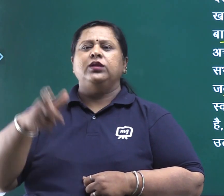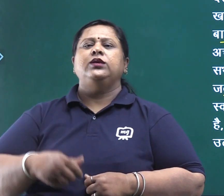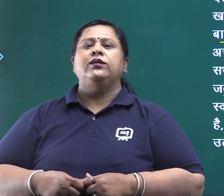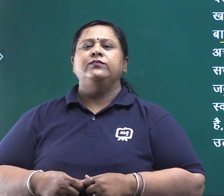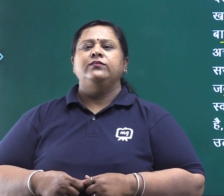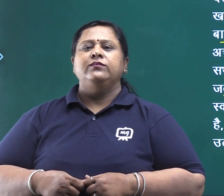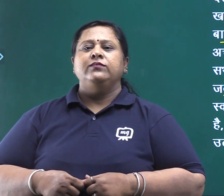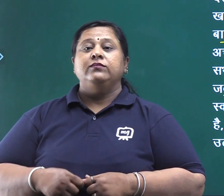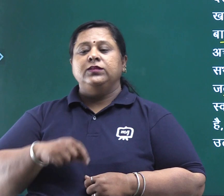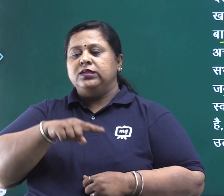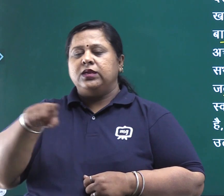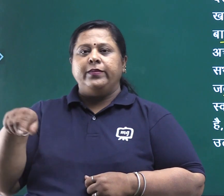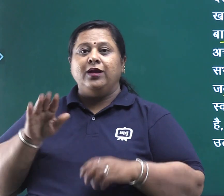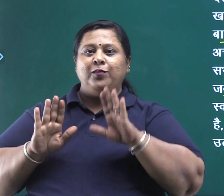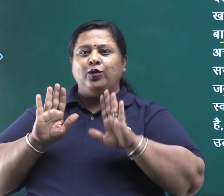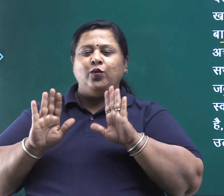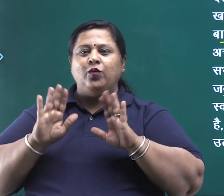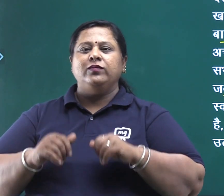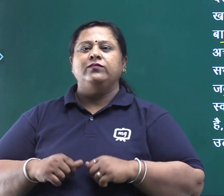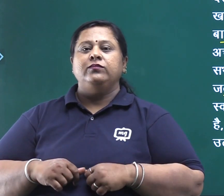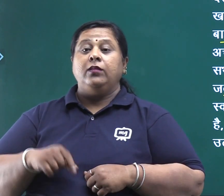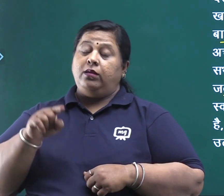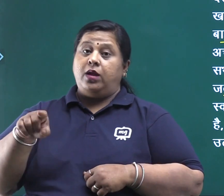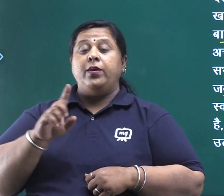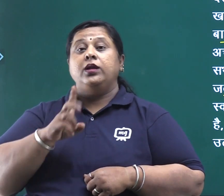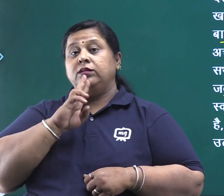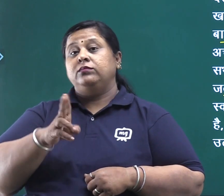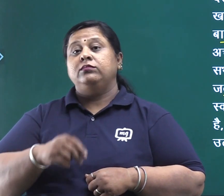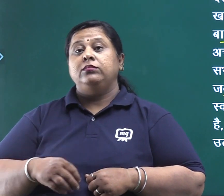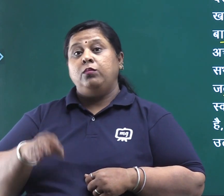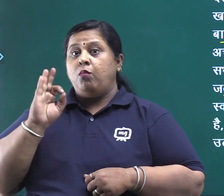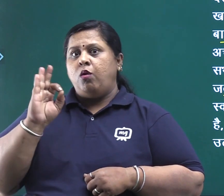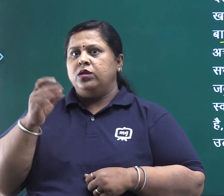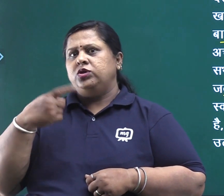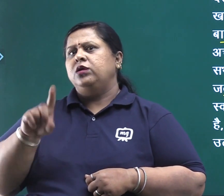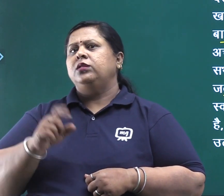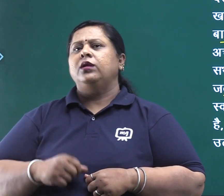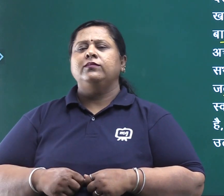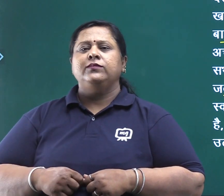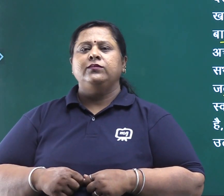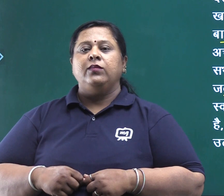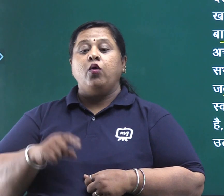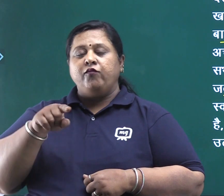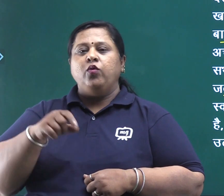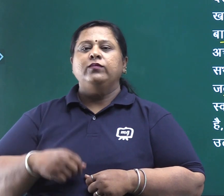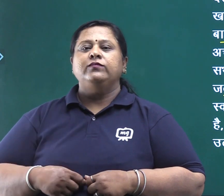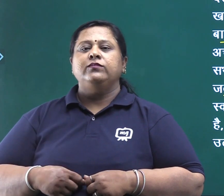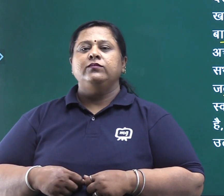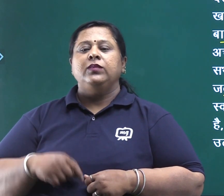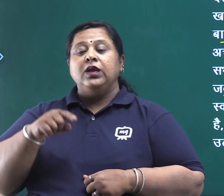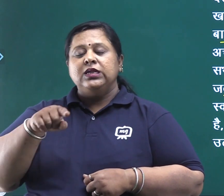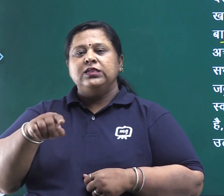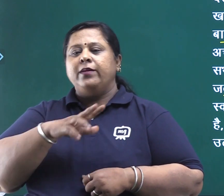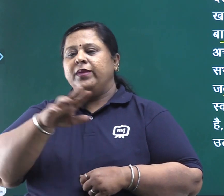है। सभी कठपुतलियों को यह बात बहुत अच्छी लगती है और वो